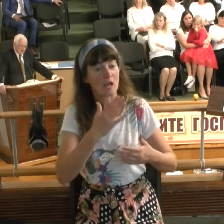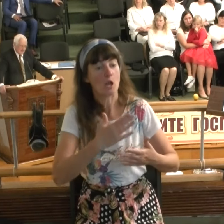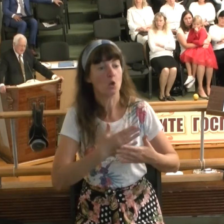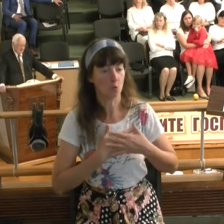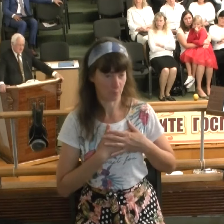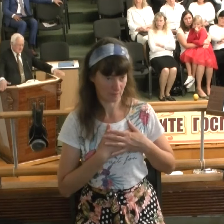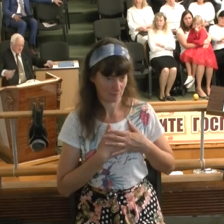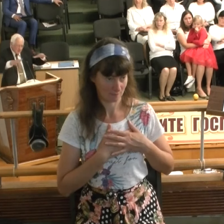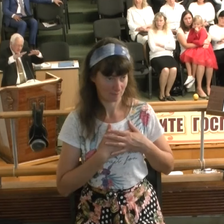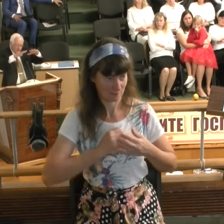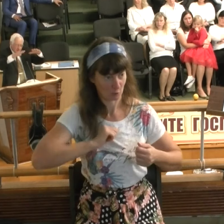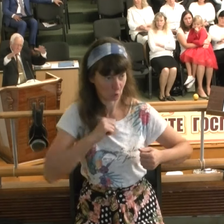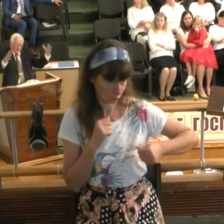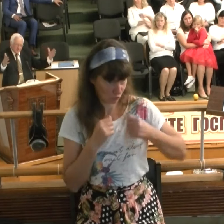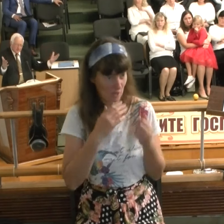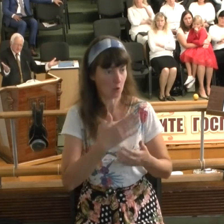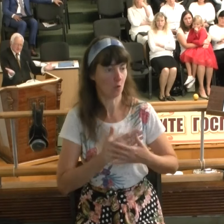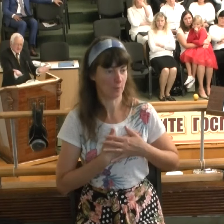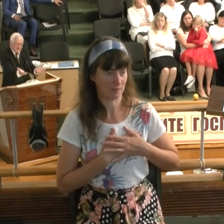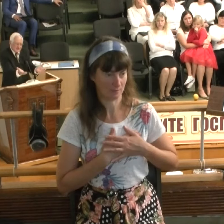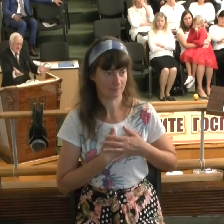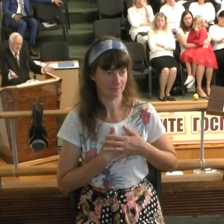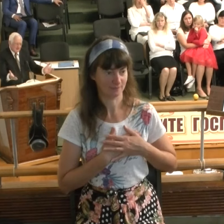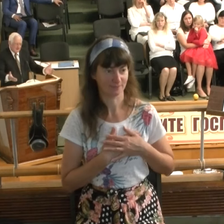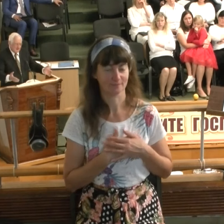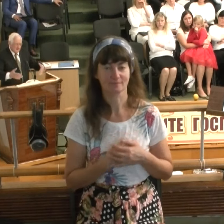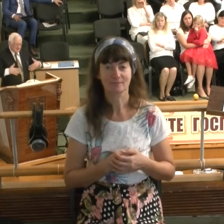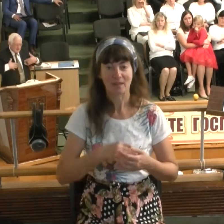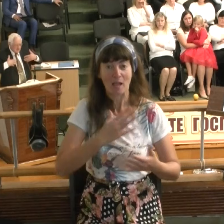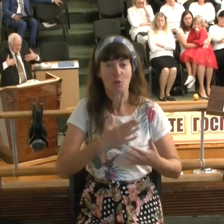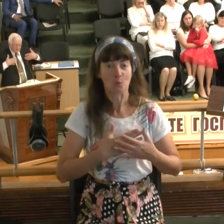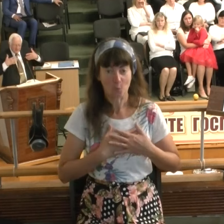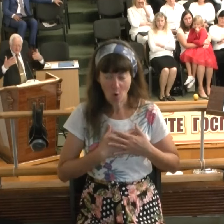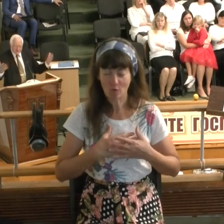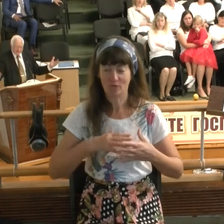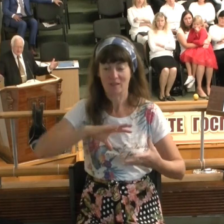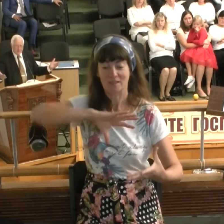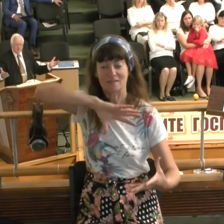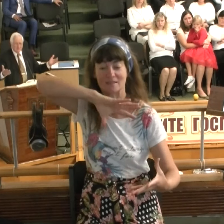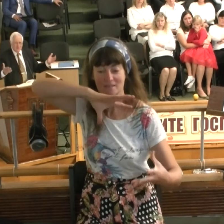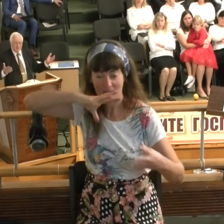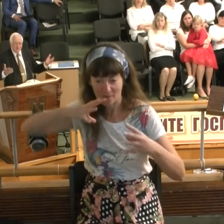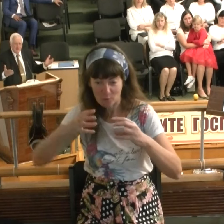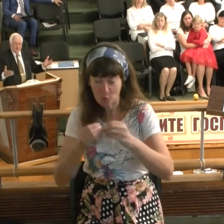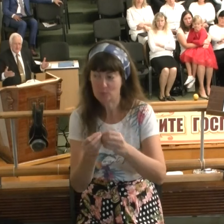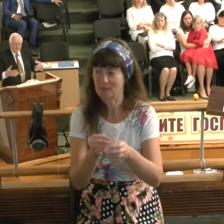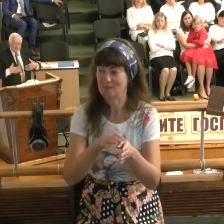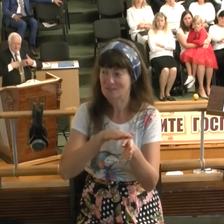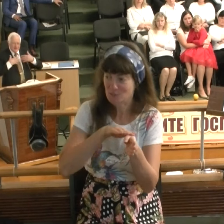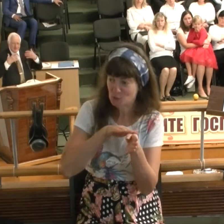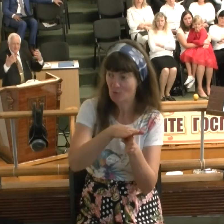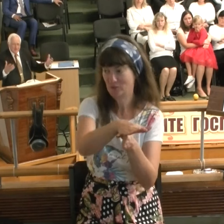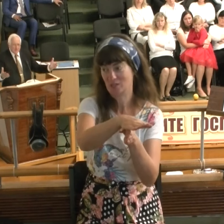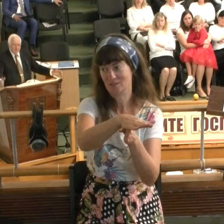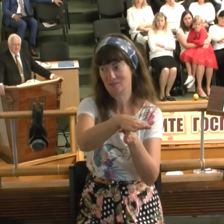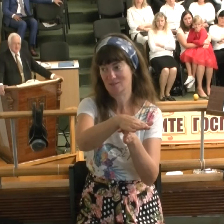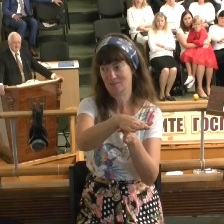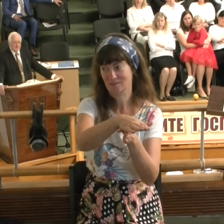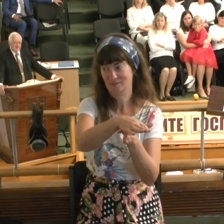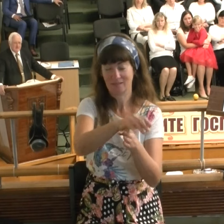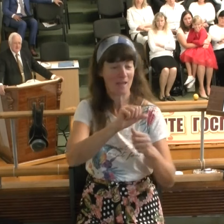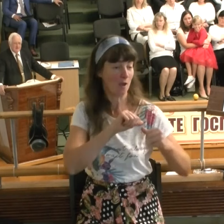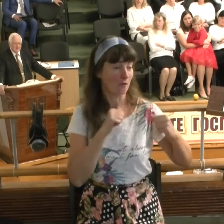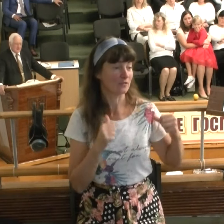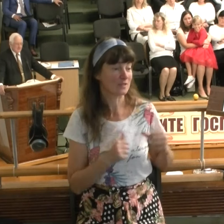сестры? Любовь, совокупность совершенства, вот это расположение друг к другу, в сердцах мир